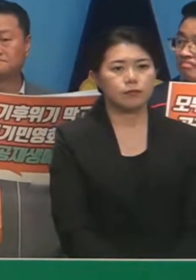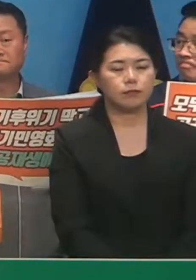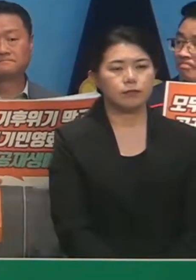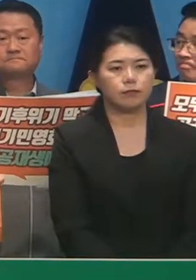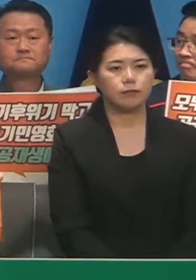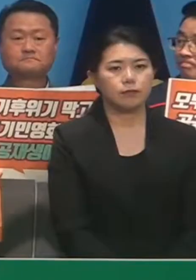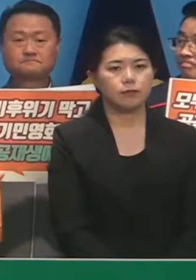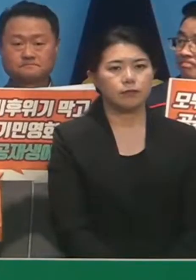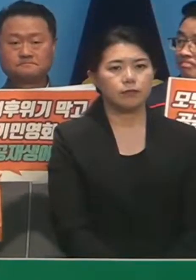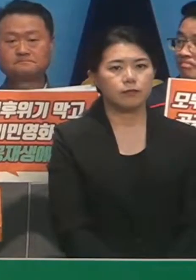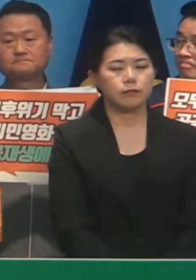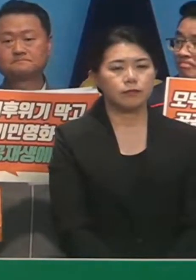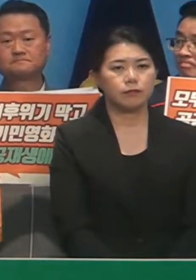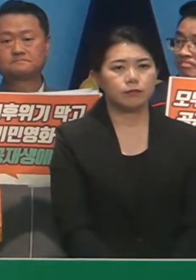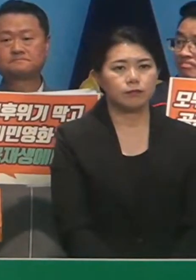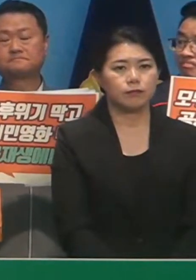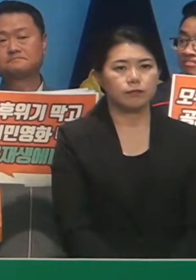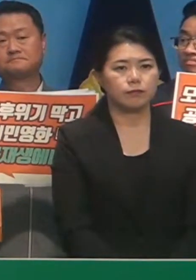네,